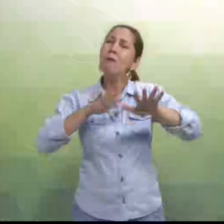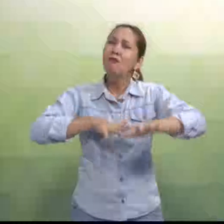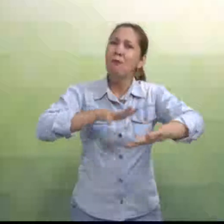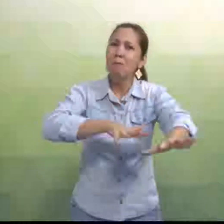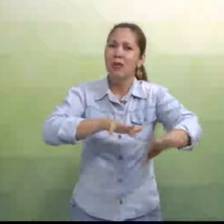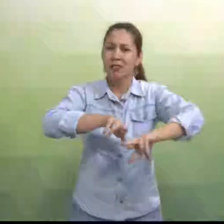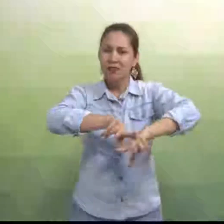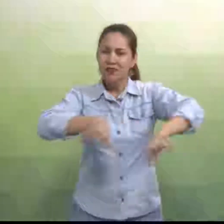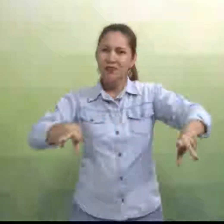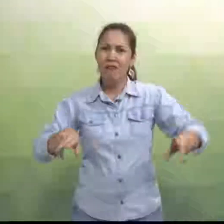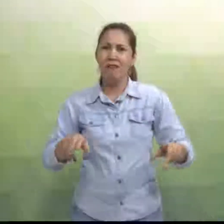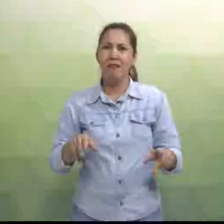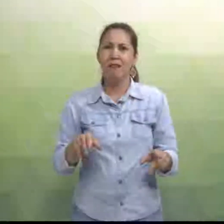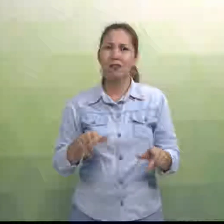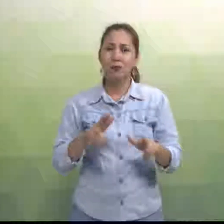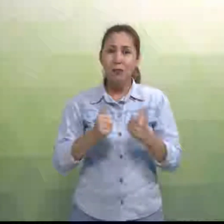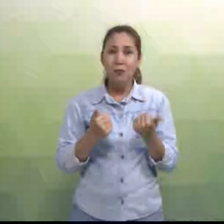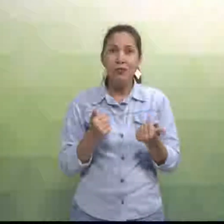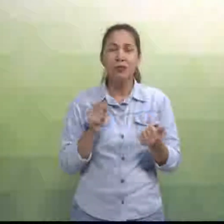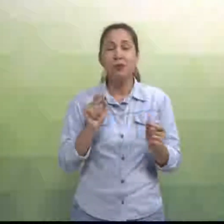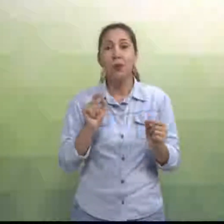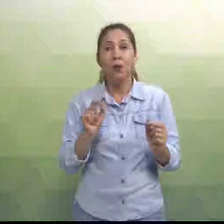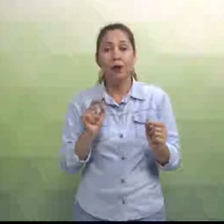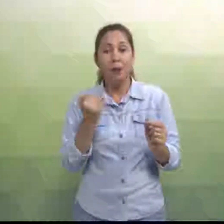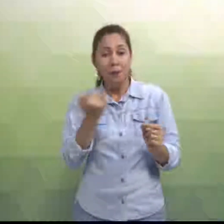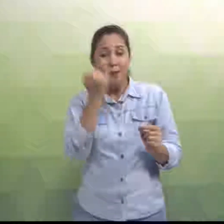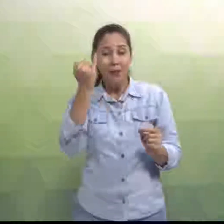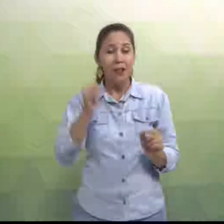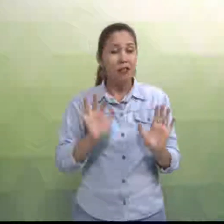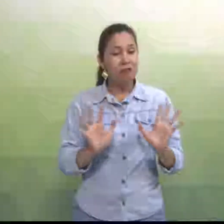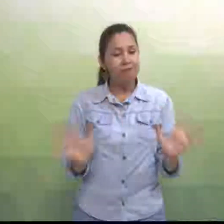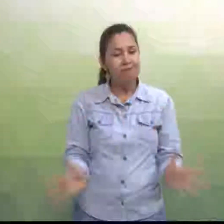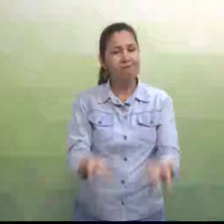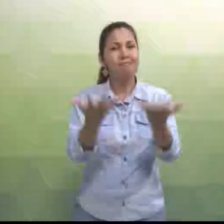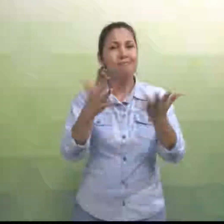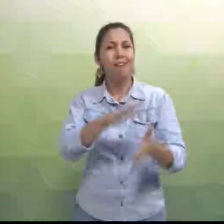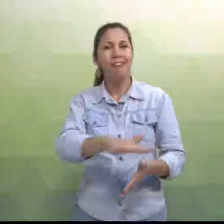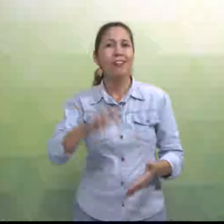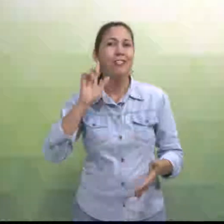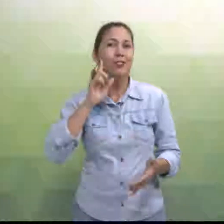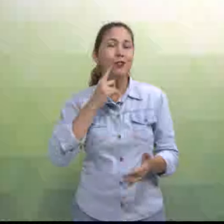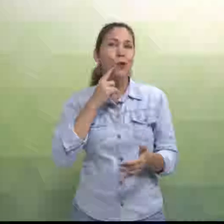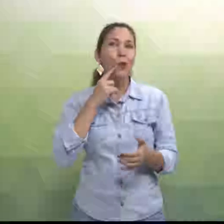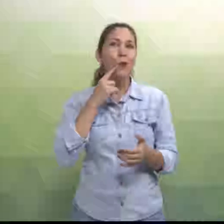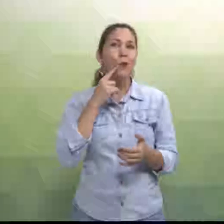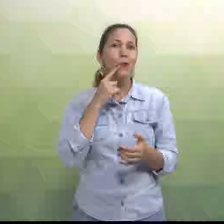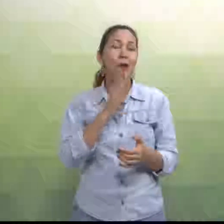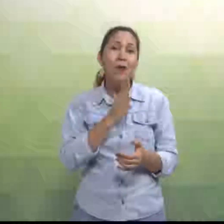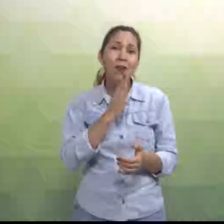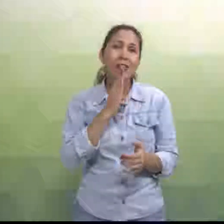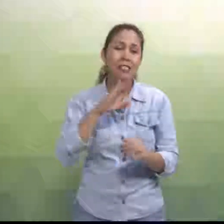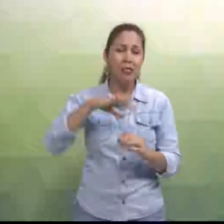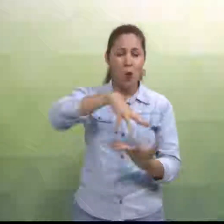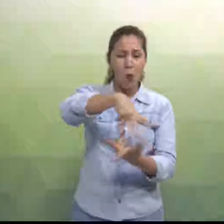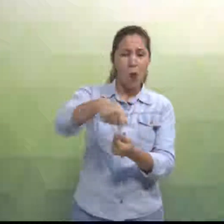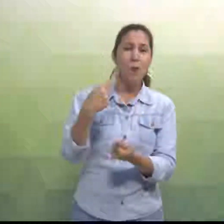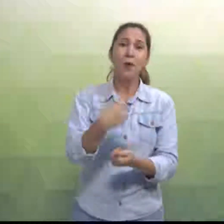tanto criança quanto jovens, a se interessar pela comunidade surda, pelos movimentos surdos, os vários